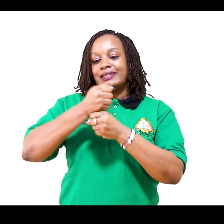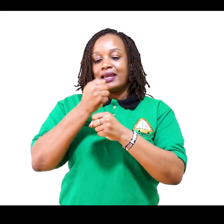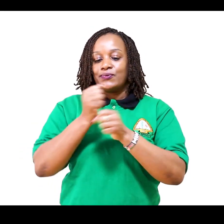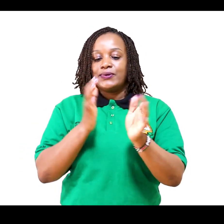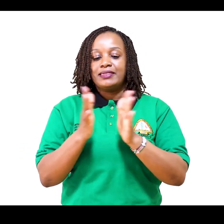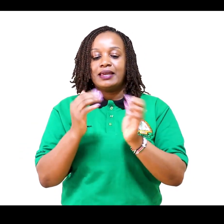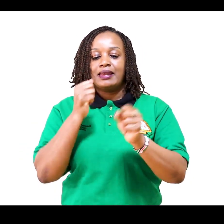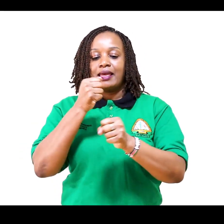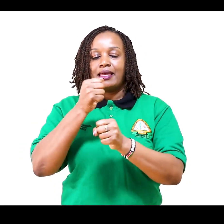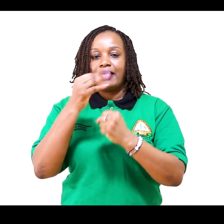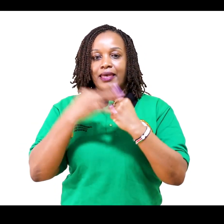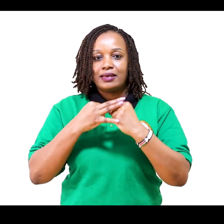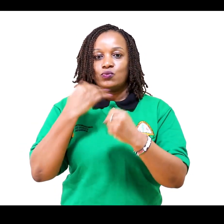saa 8 za kazi.